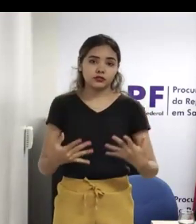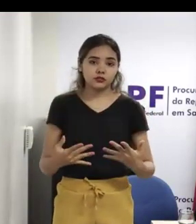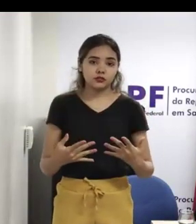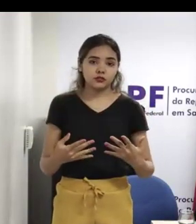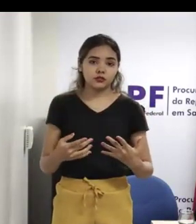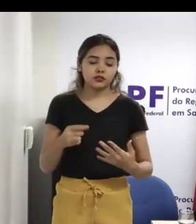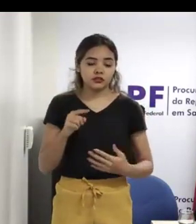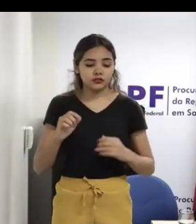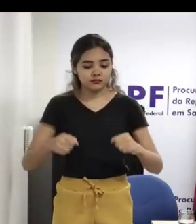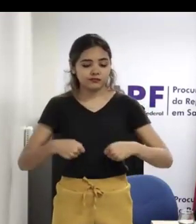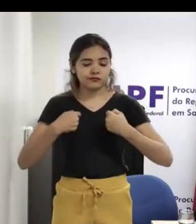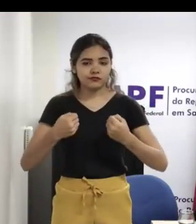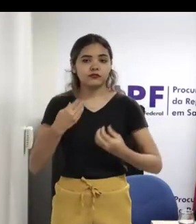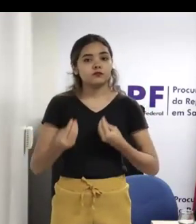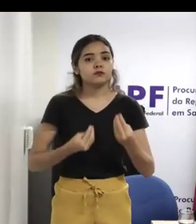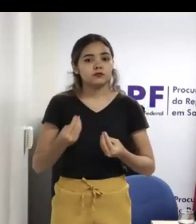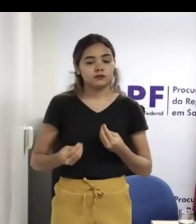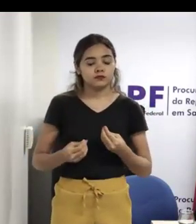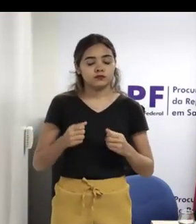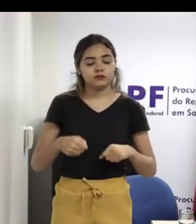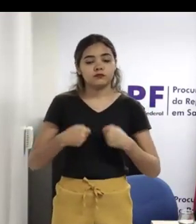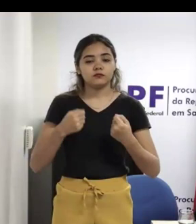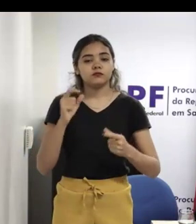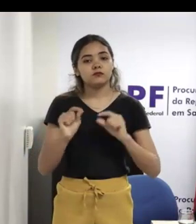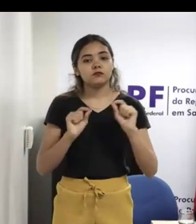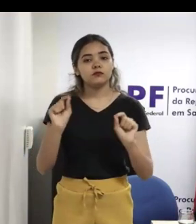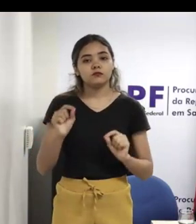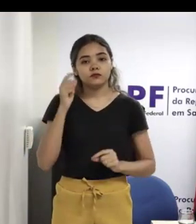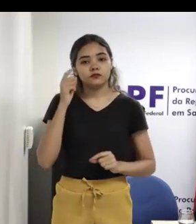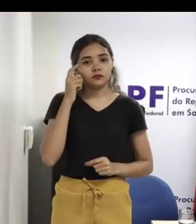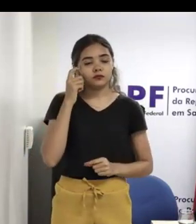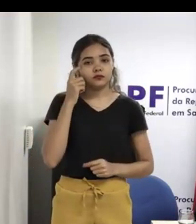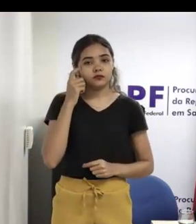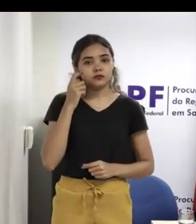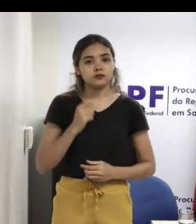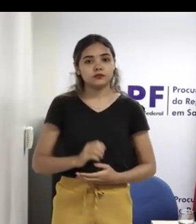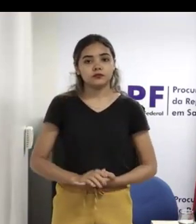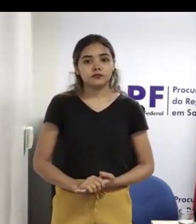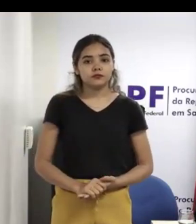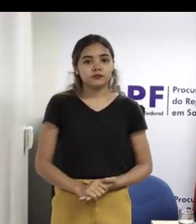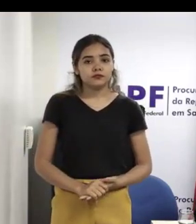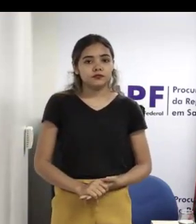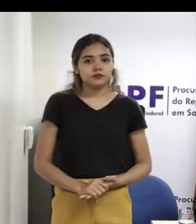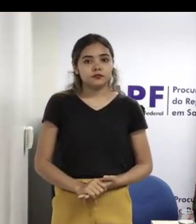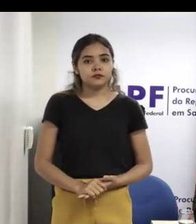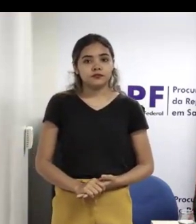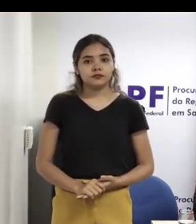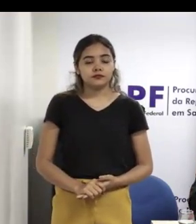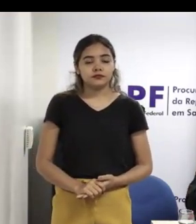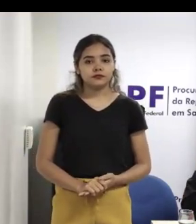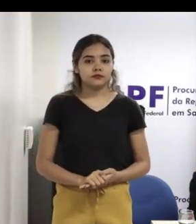de direitos mas nós não substituímos o educador nós não substituímos o o